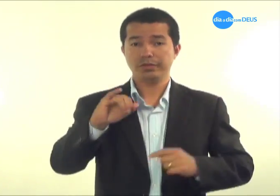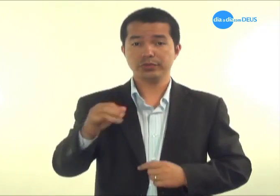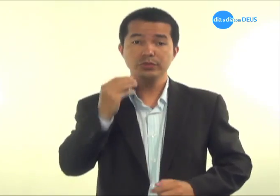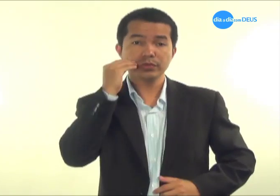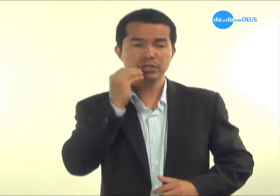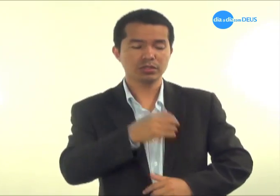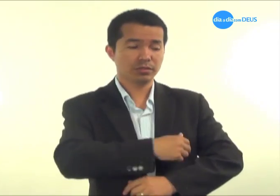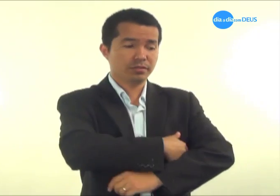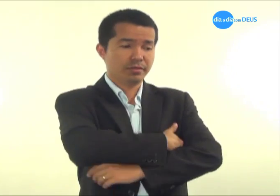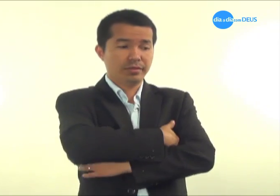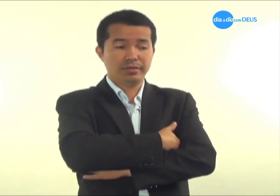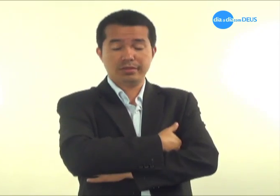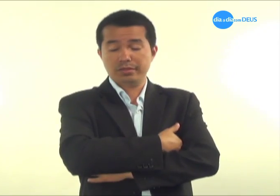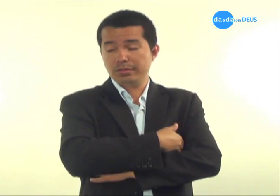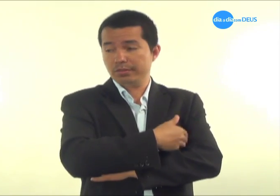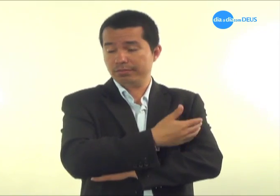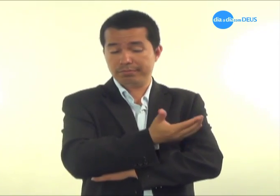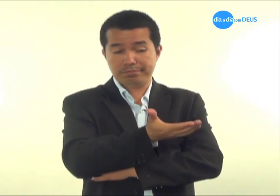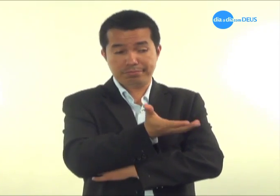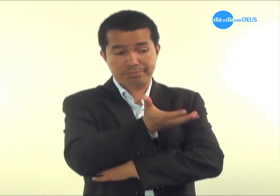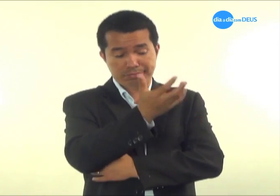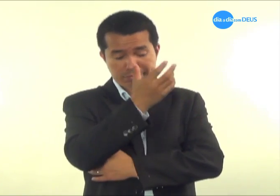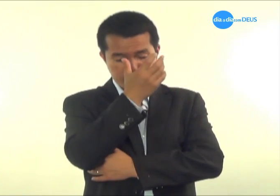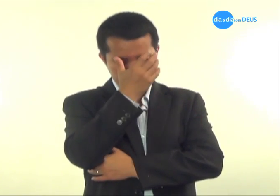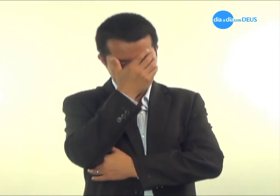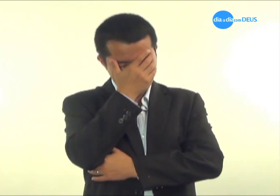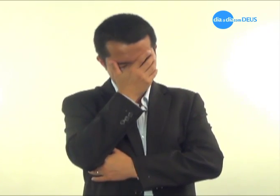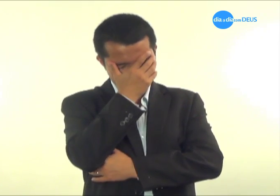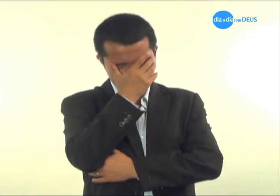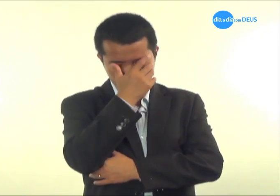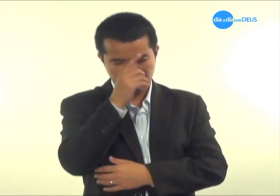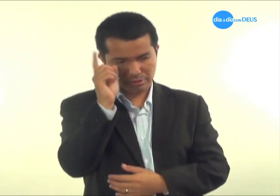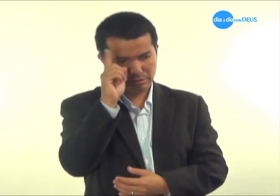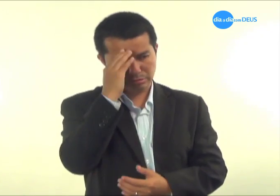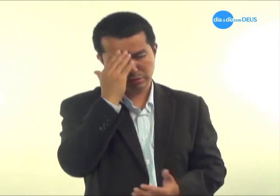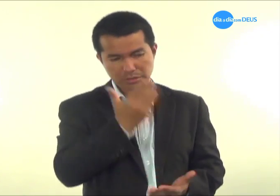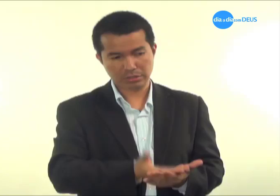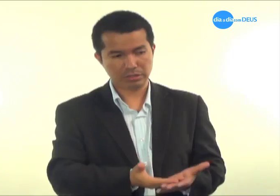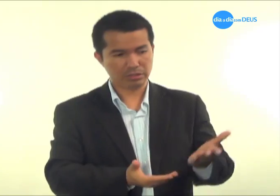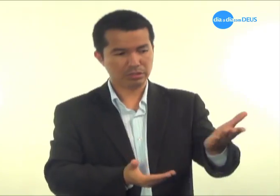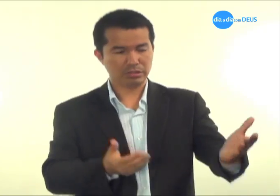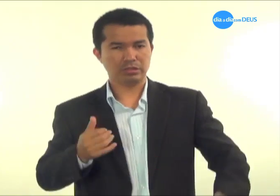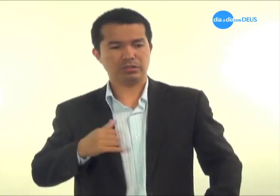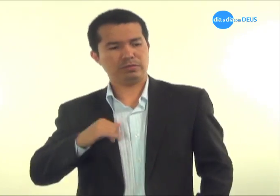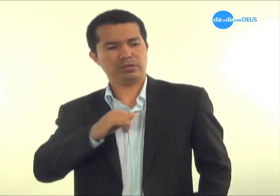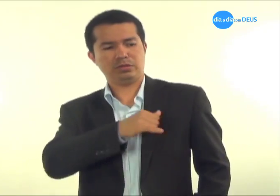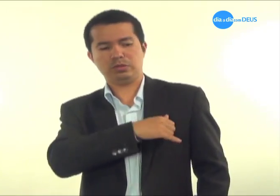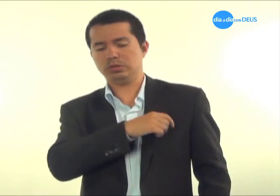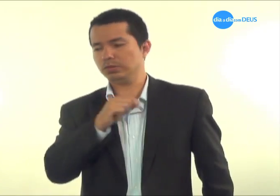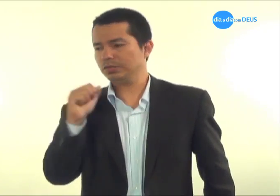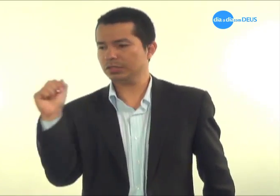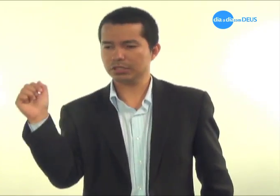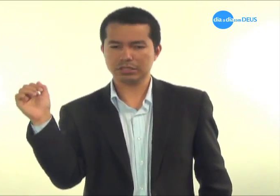e diz assim, que desperdício, pegar esse perfume que custa tão caro e jogar no pé